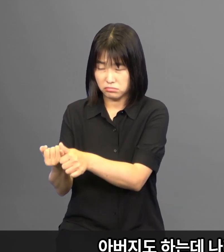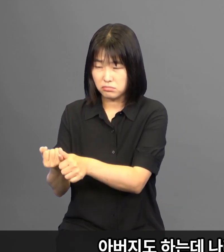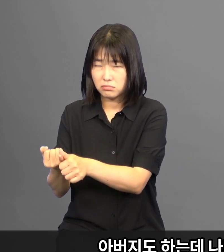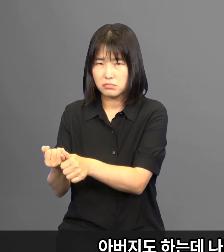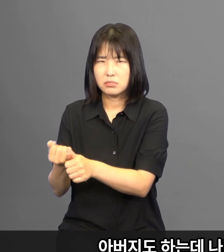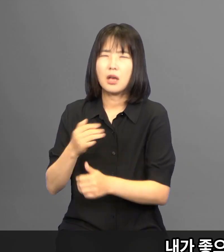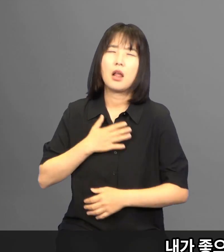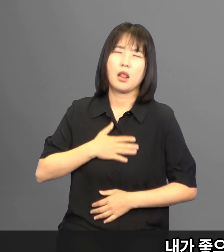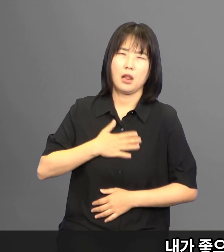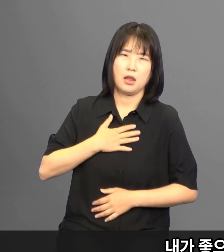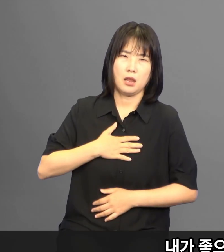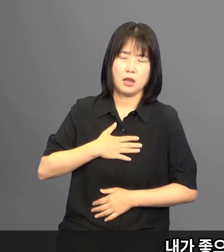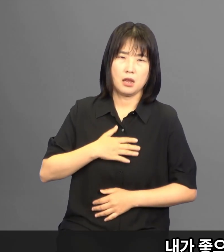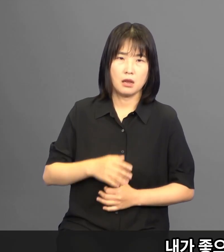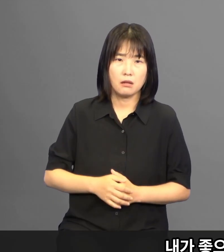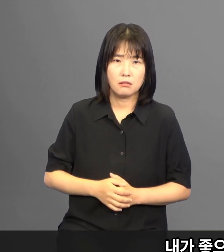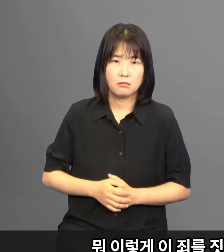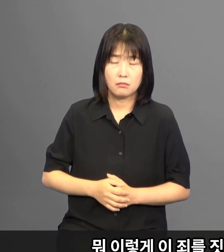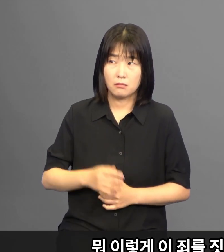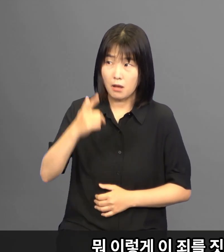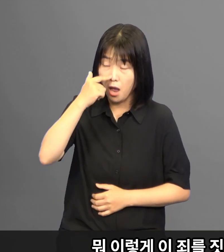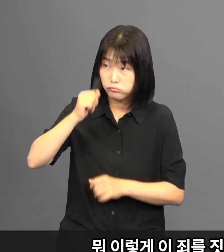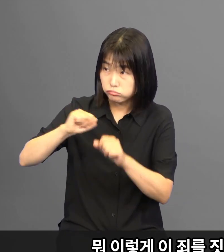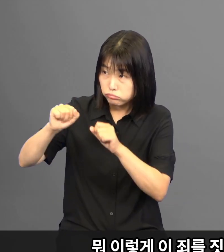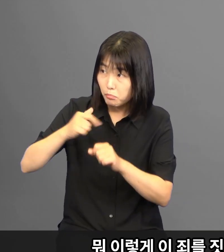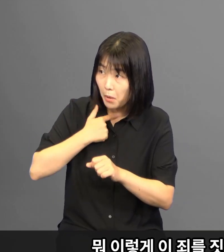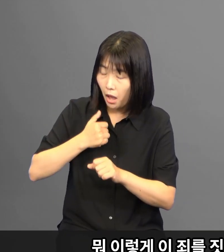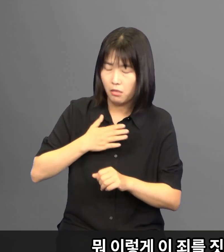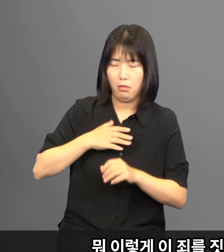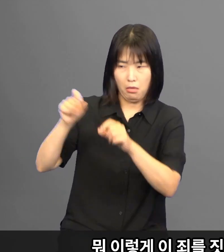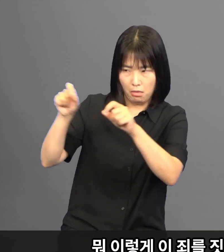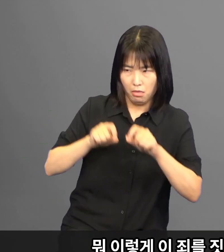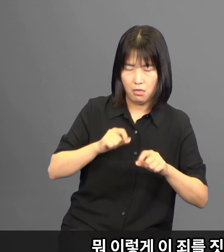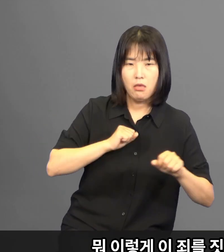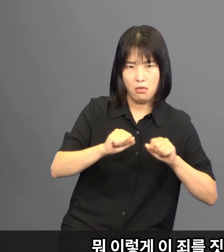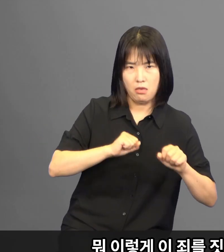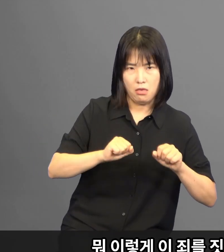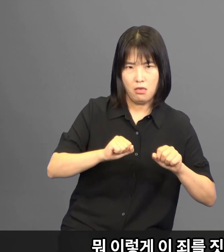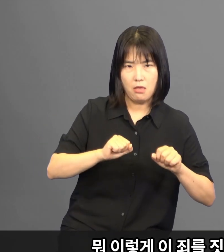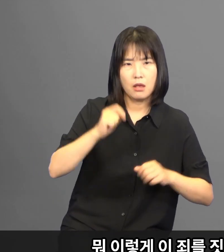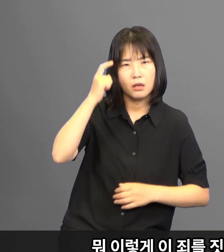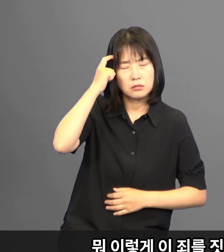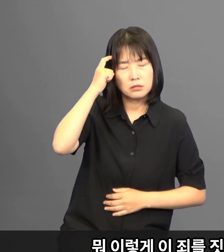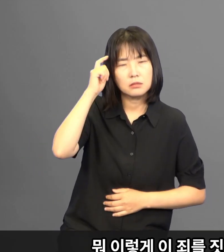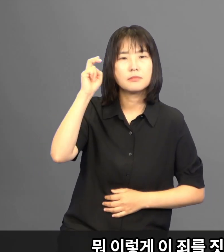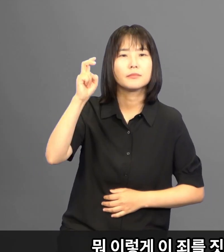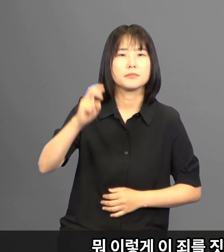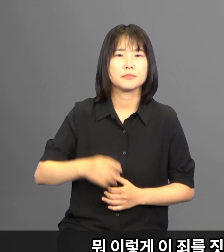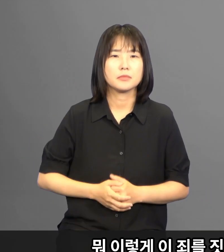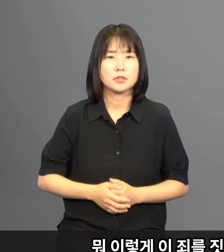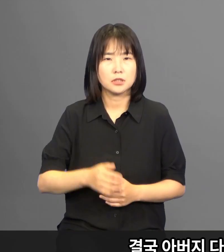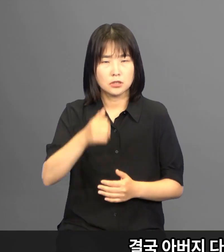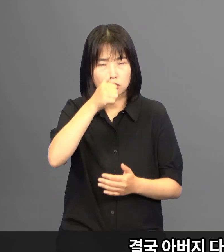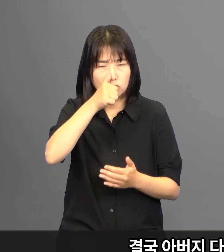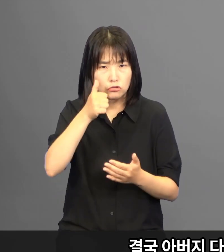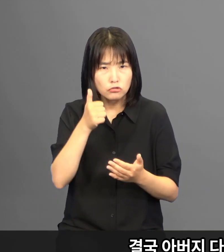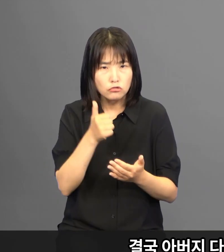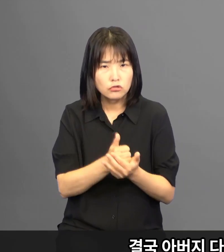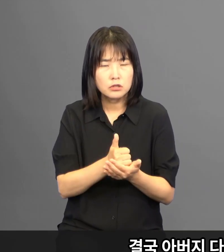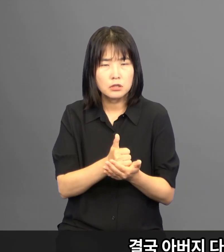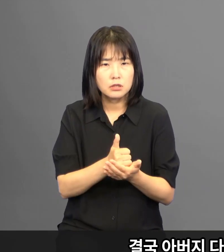뭐가 있을까? 내가 좋으면 다 그런 거지 뭐. 이렇게 이 죄를 짓는 데 담대하게 부추긴 것이